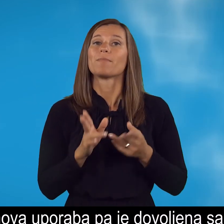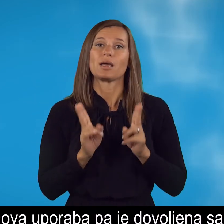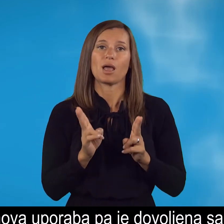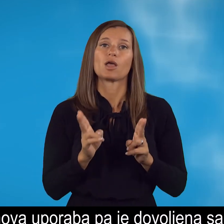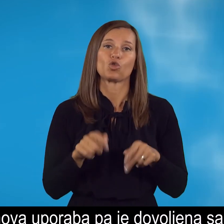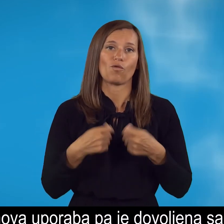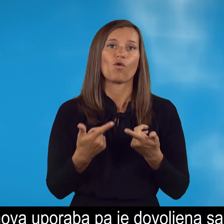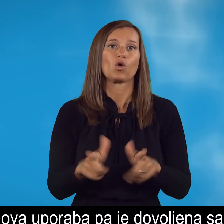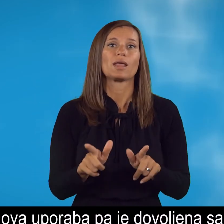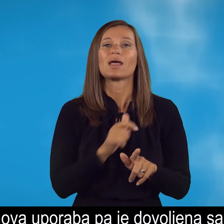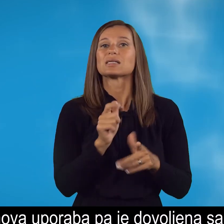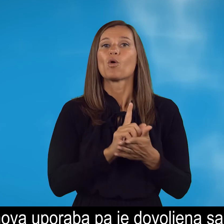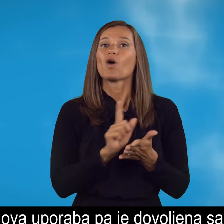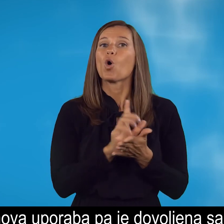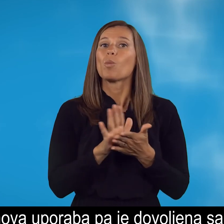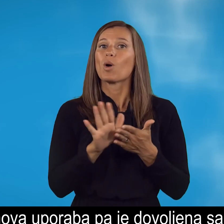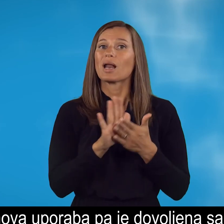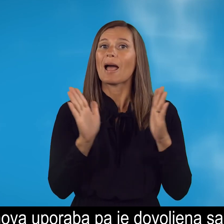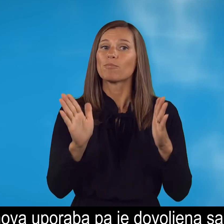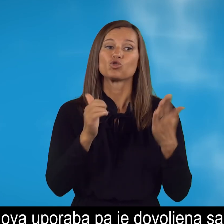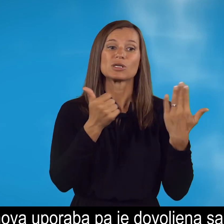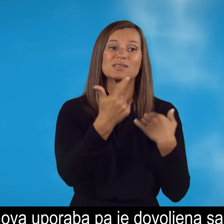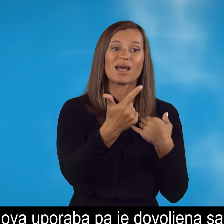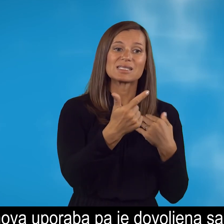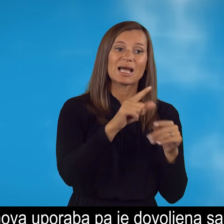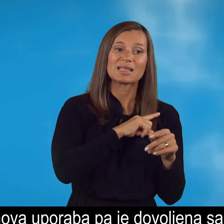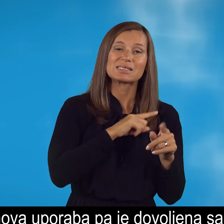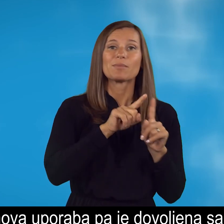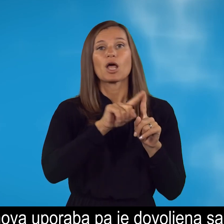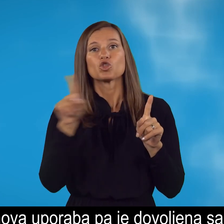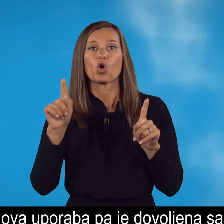pa je dovoljena samo v času od 26. decembra do 2. januarja.